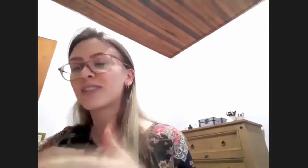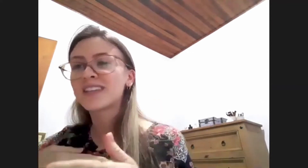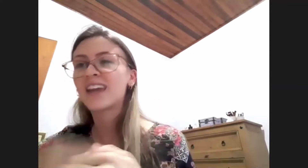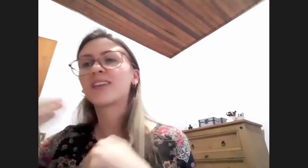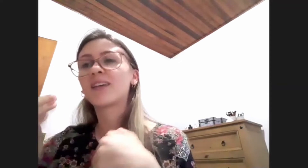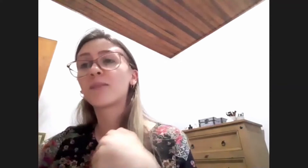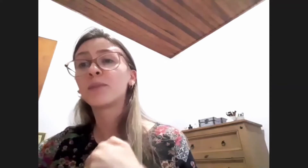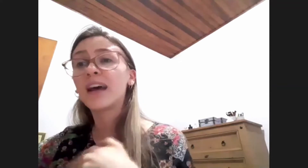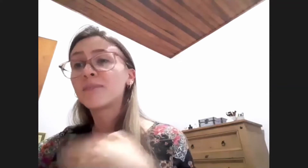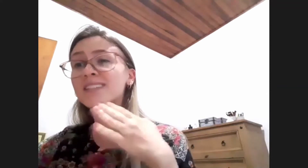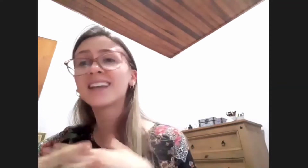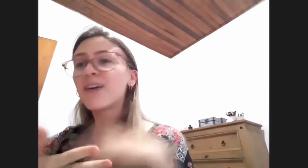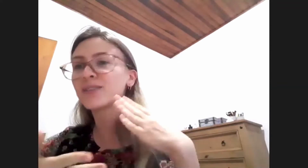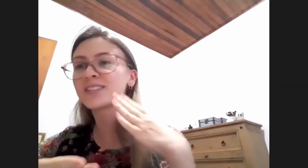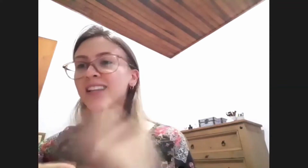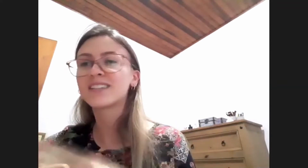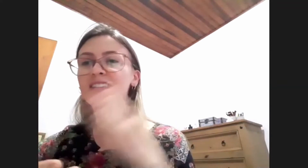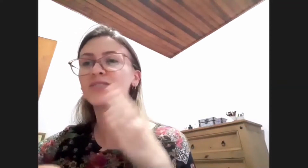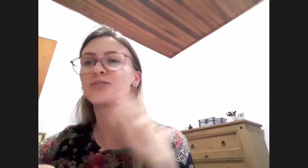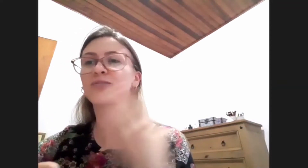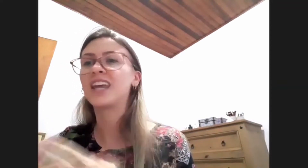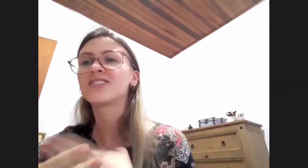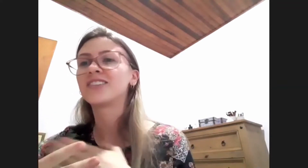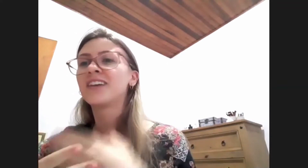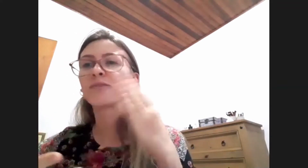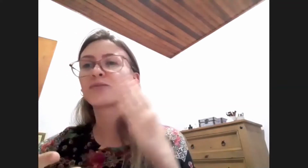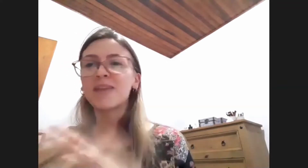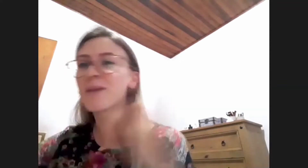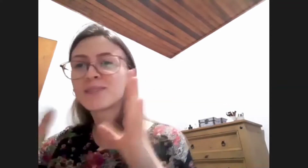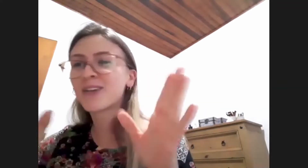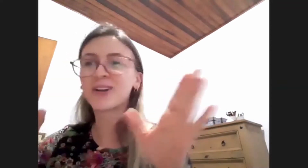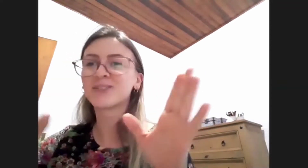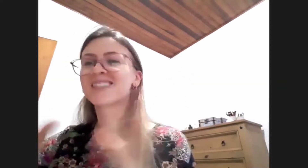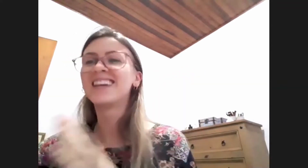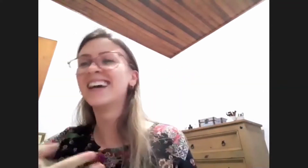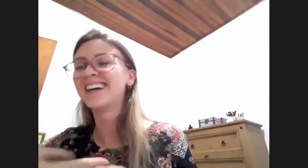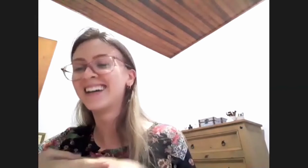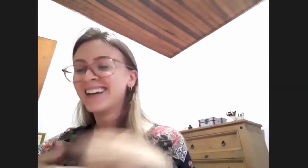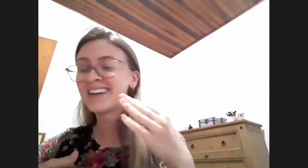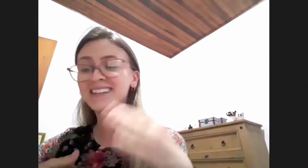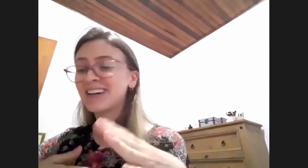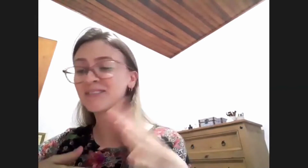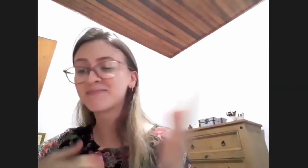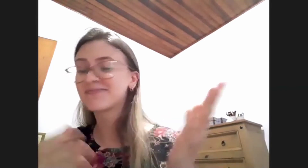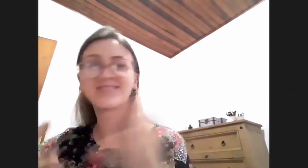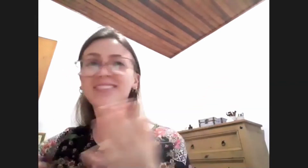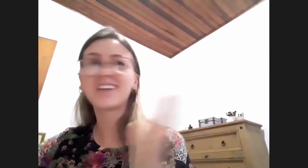fazer, que eu tenho que aprimorar. Mas cada aula você dá um incentivo diferente. Você é meio psicólogo, assim. Então,